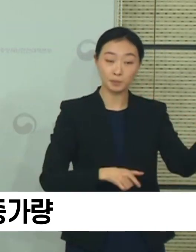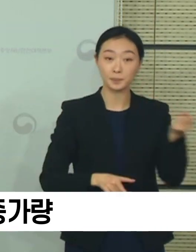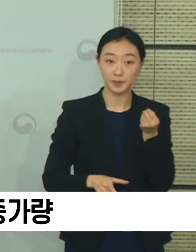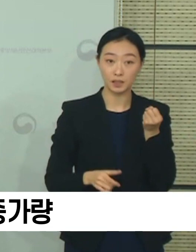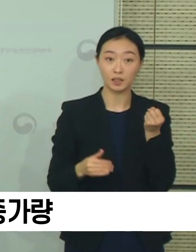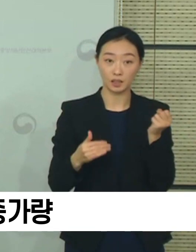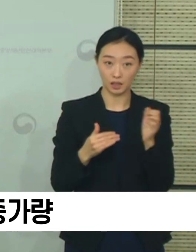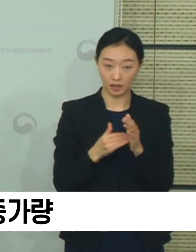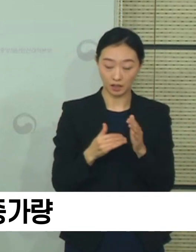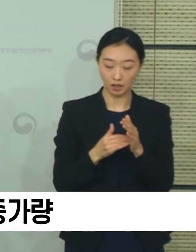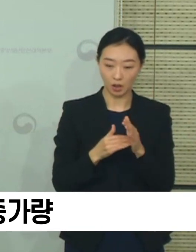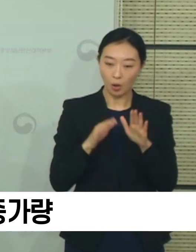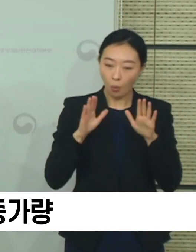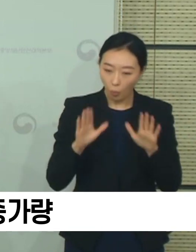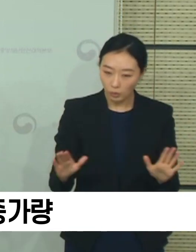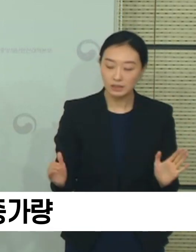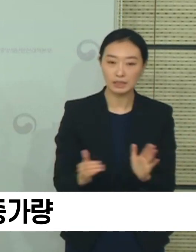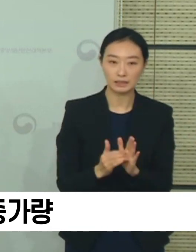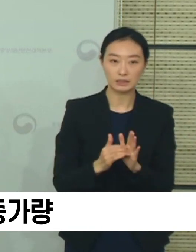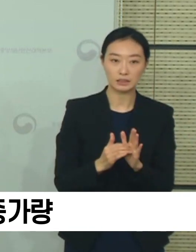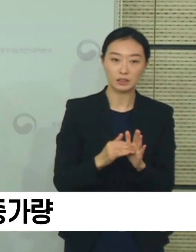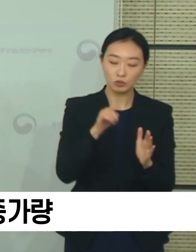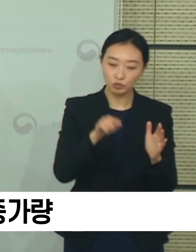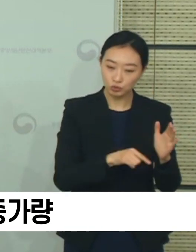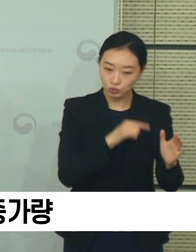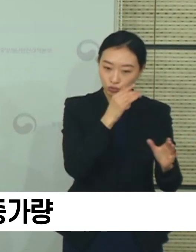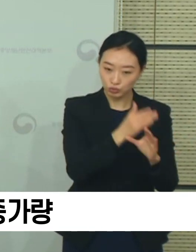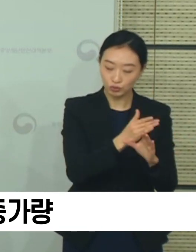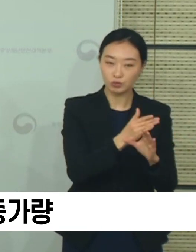해서 아마 오늘까지 그 중에